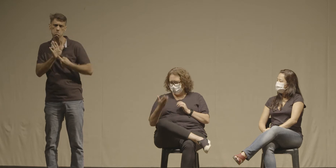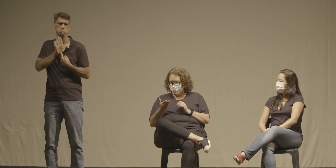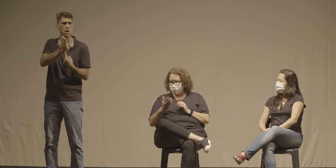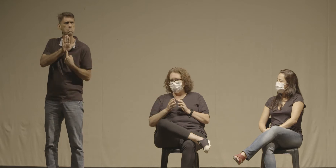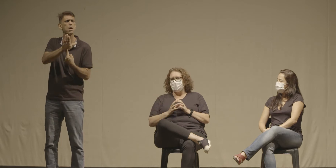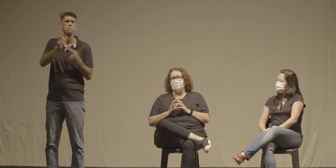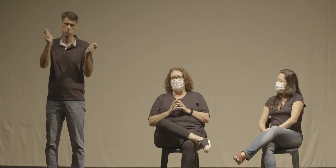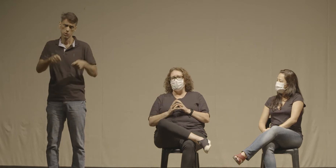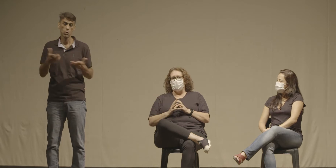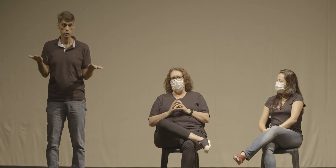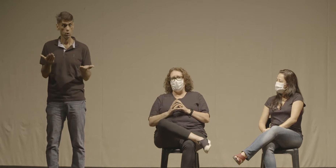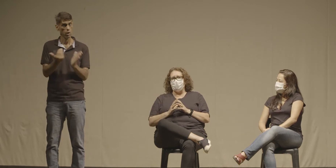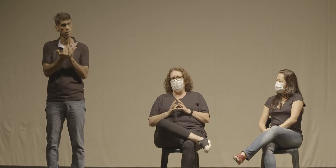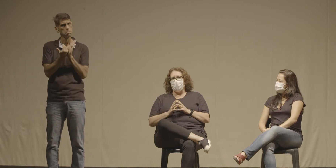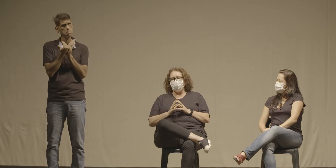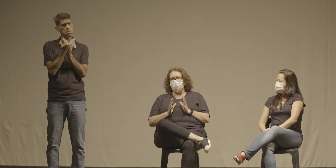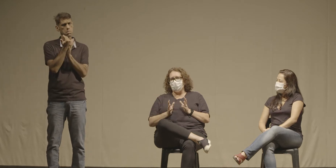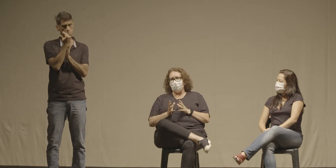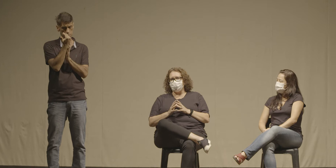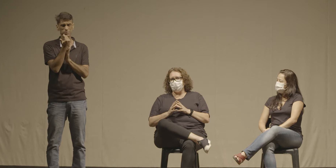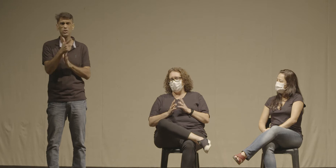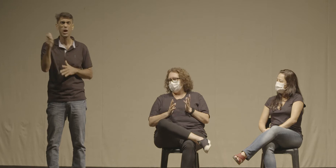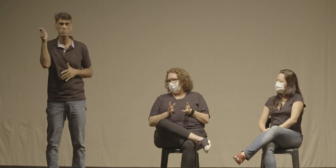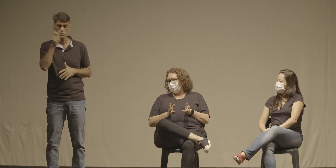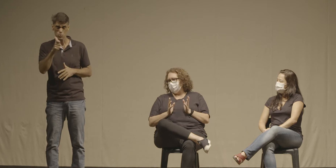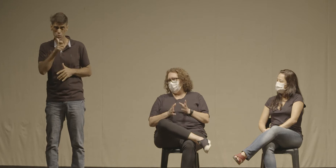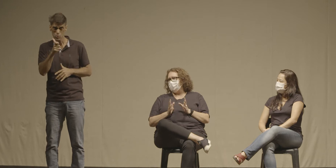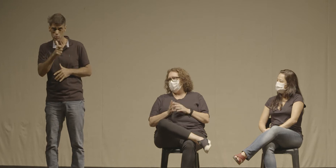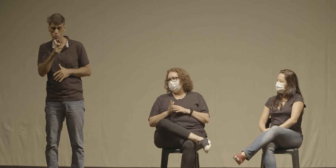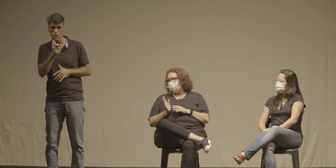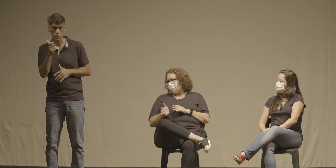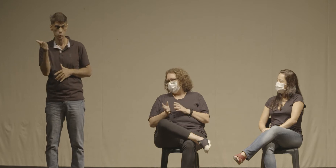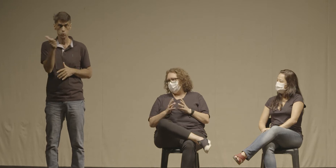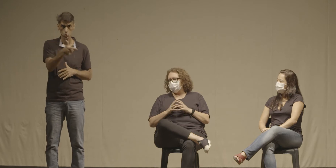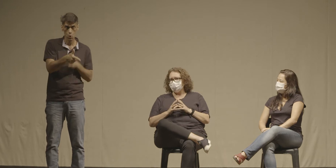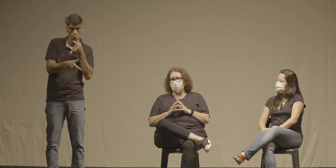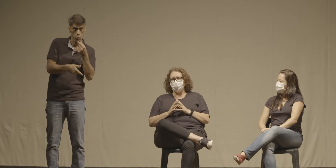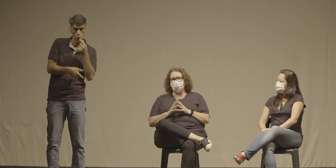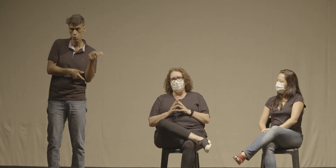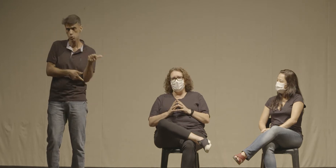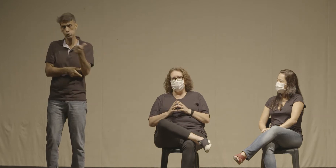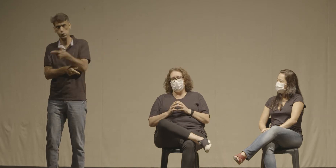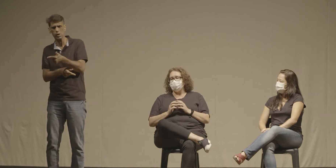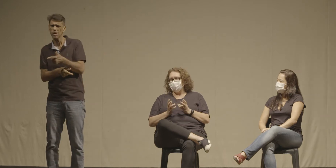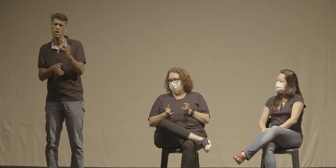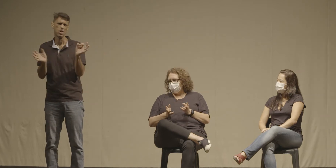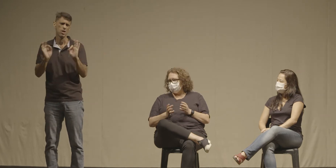mais voz. Eu não acho que mulher seja melhor que homem, nem homem melhor que mulher. Eu acho que somos